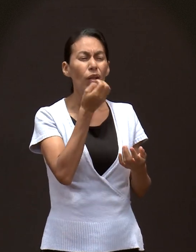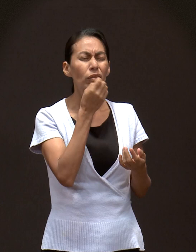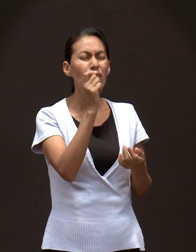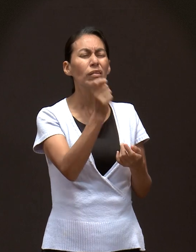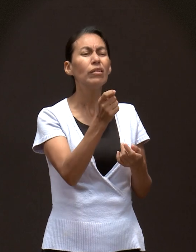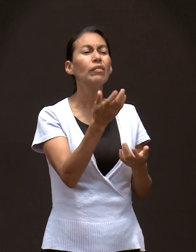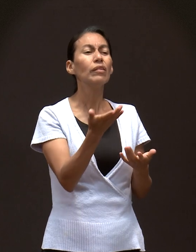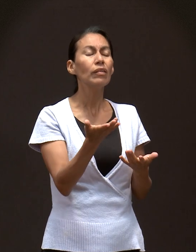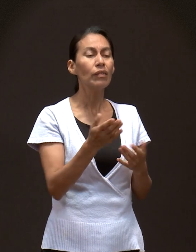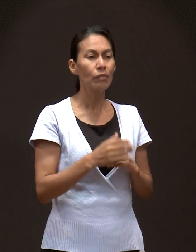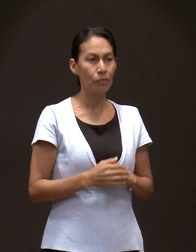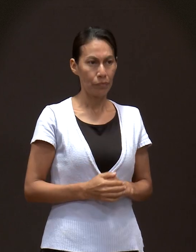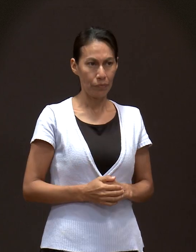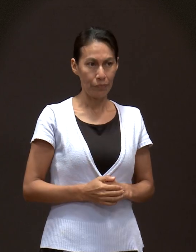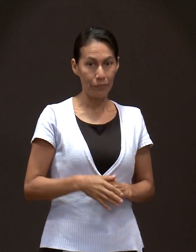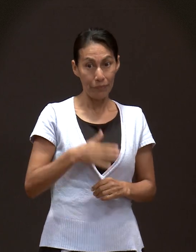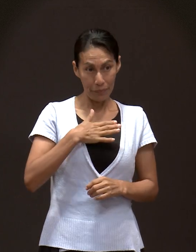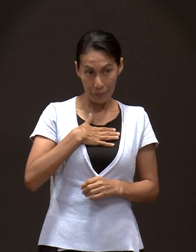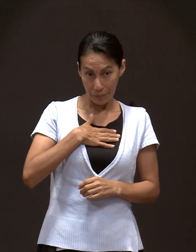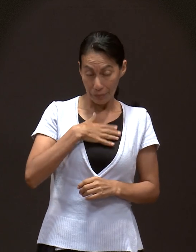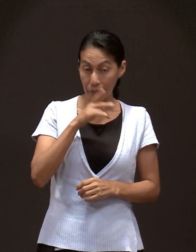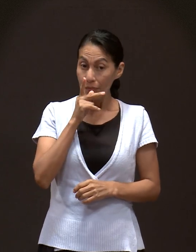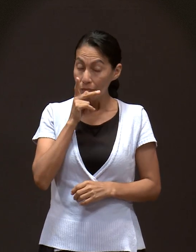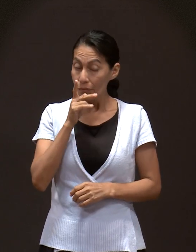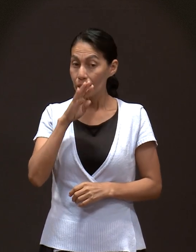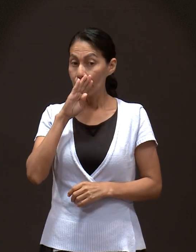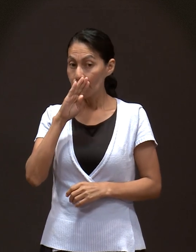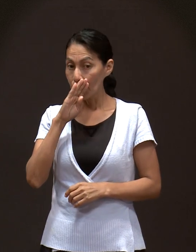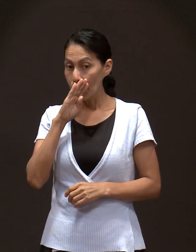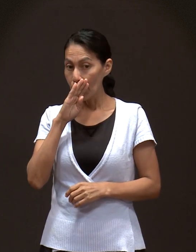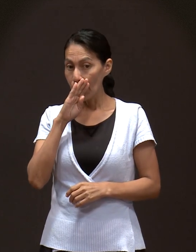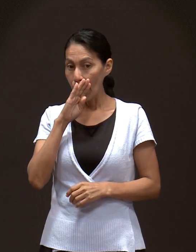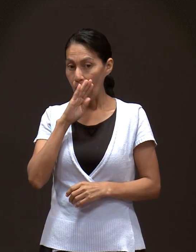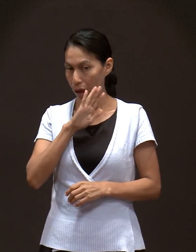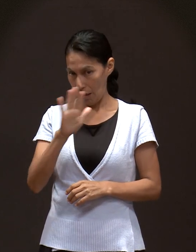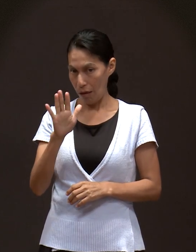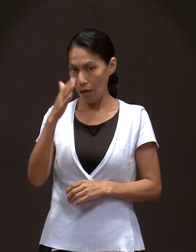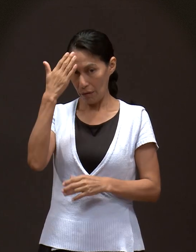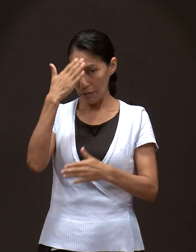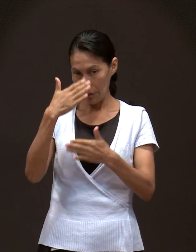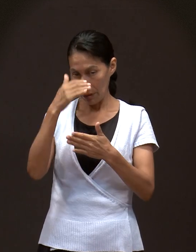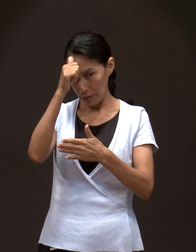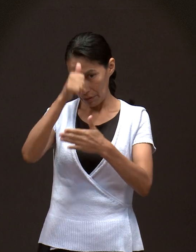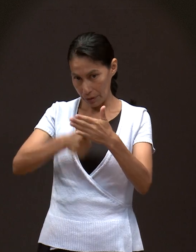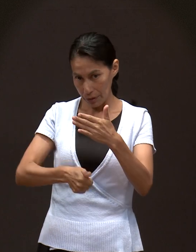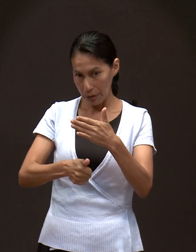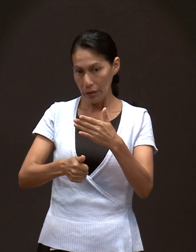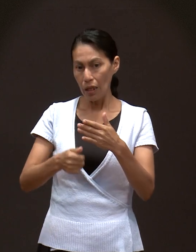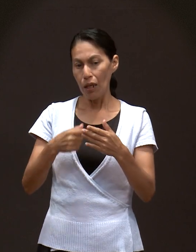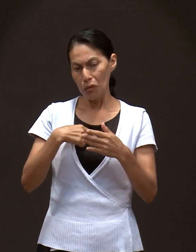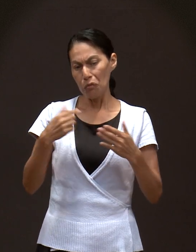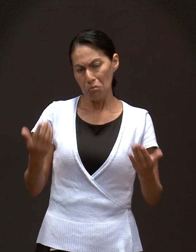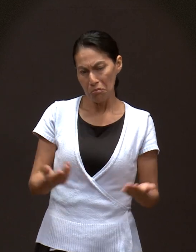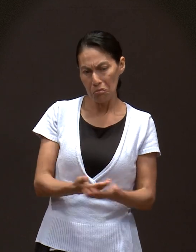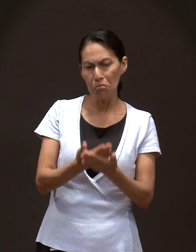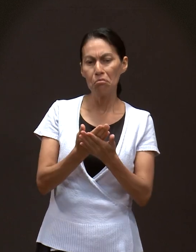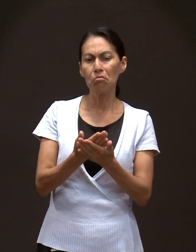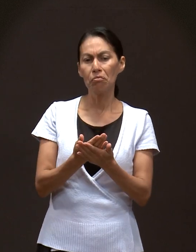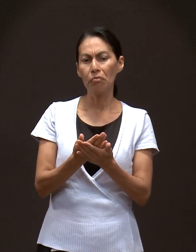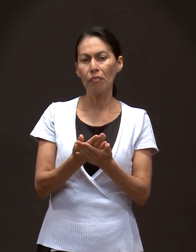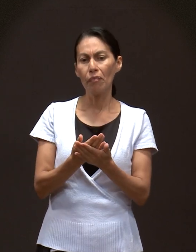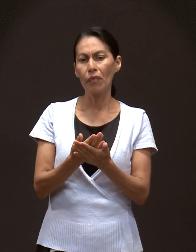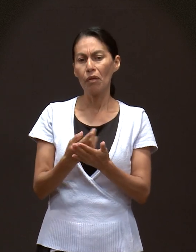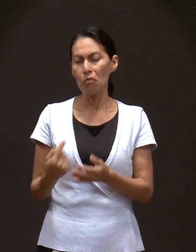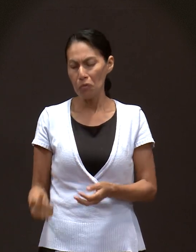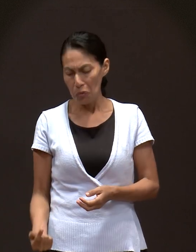Amén. Bueno, mis papás desde muy pequeño. Ellos ya eran adventistas cuando yo